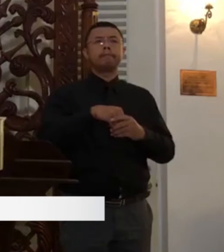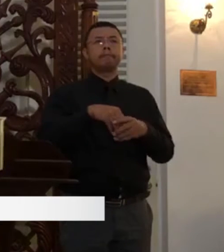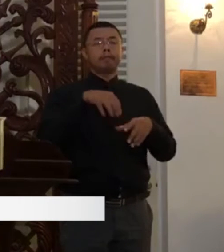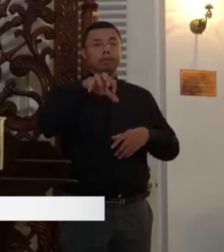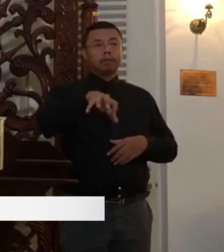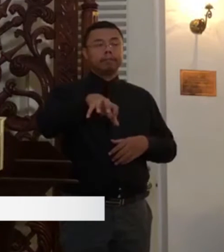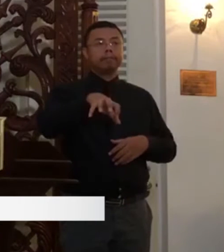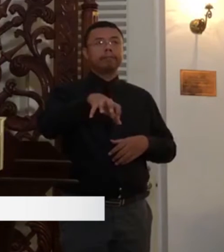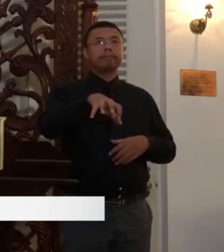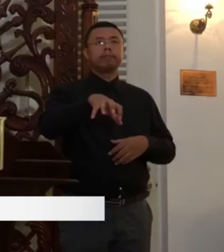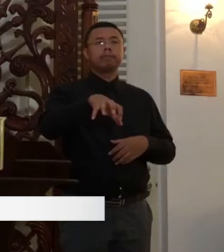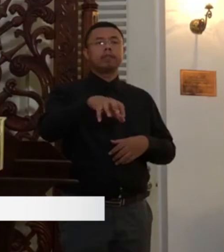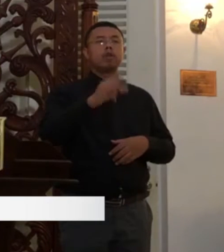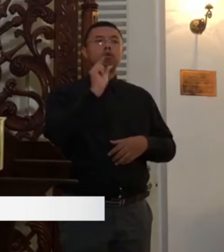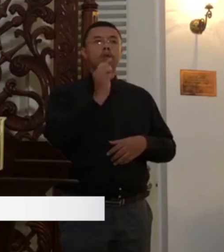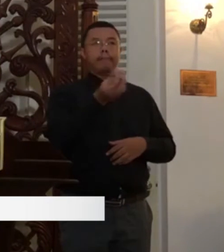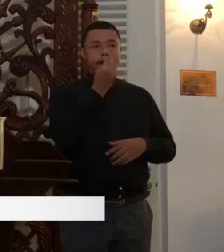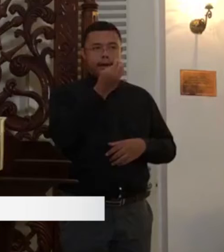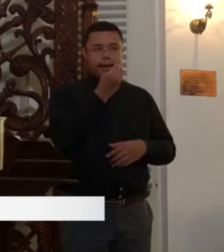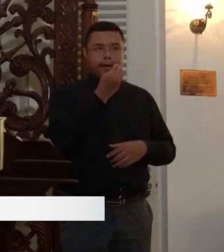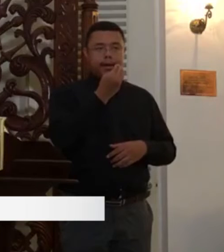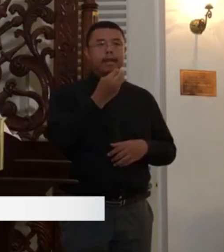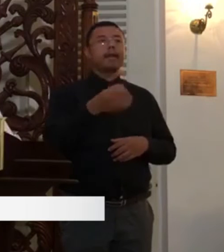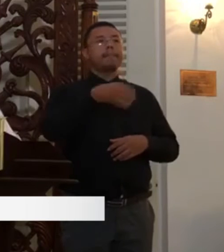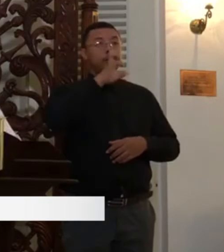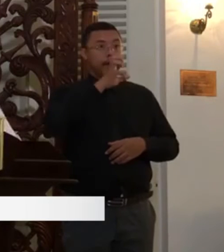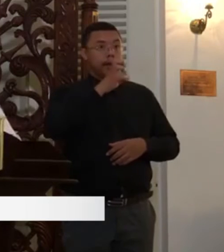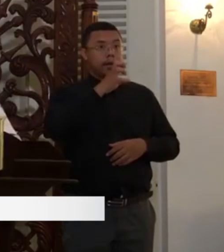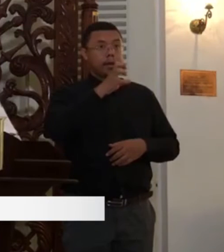sektor bahan makanan, minuman,